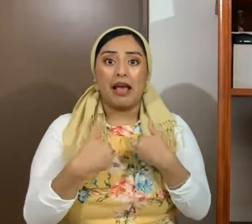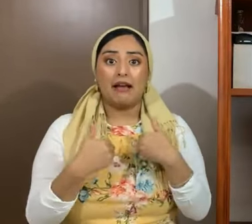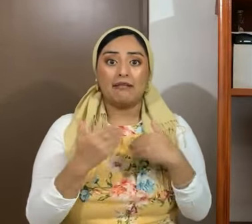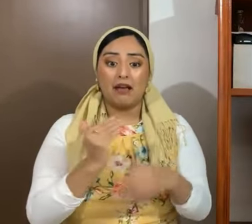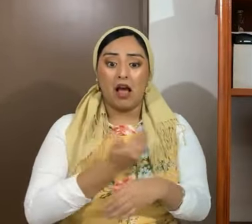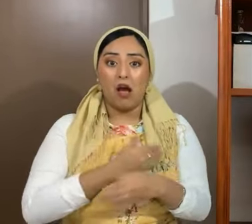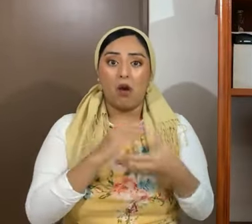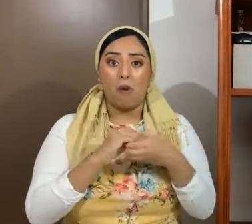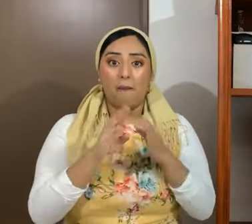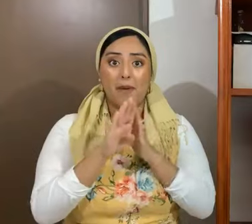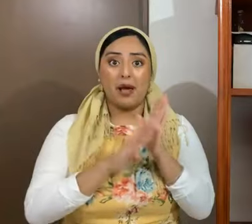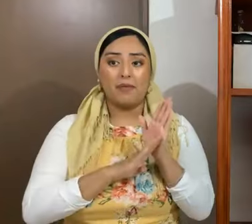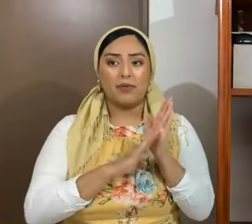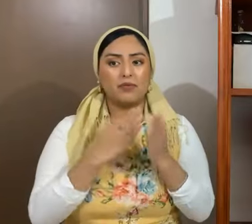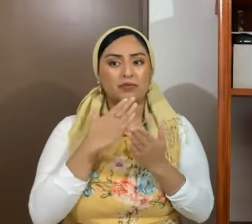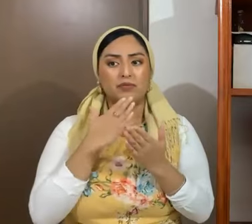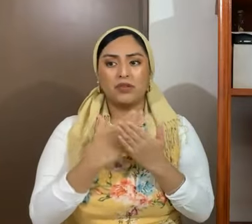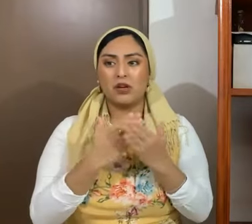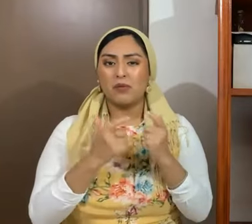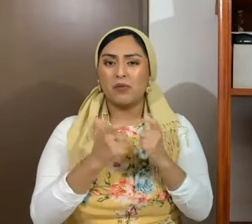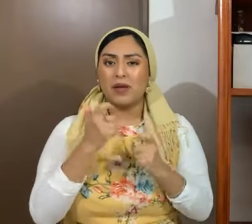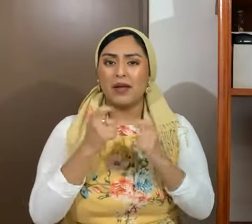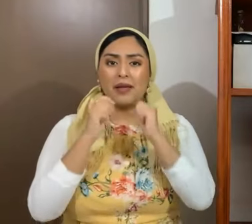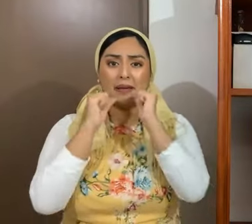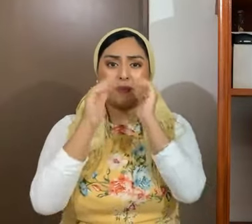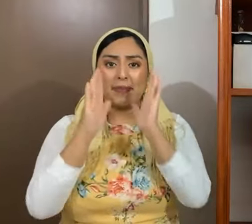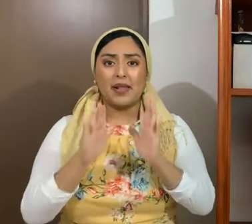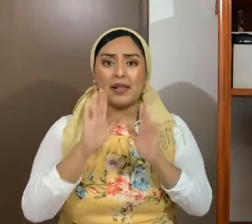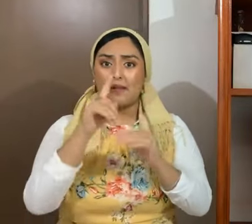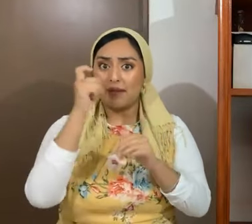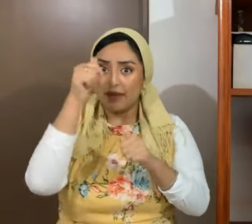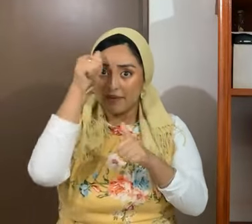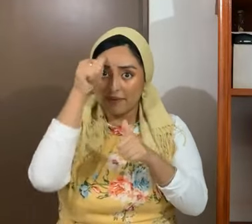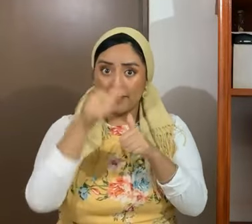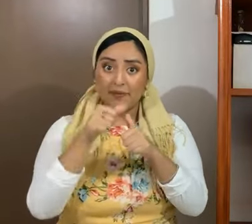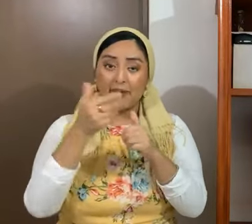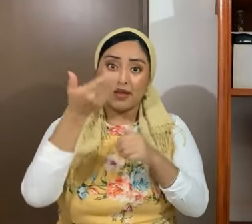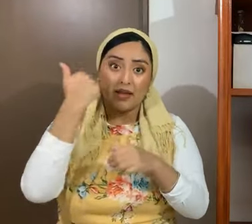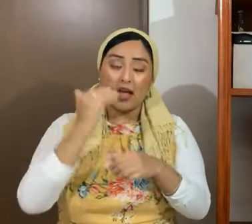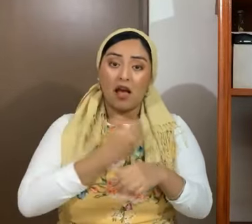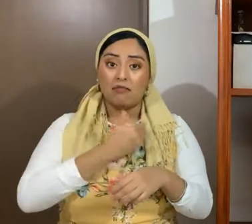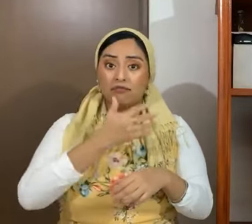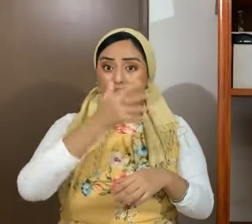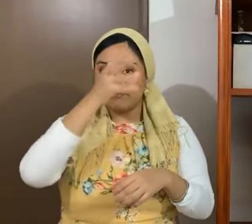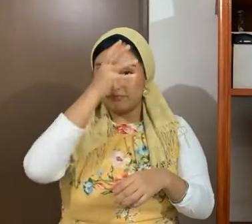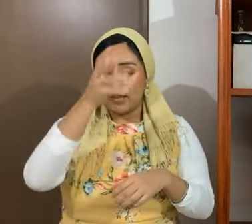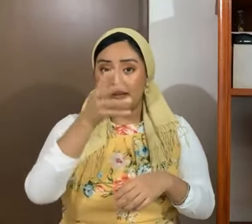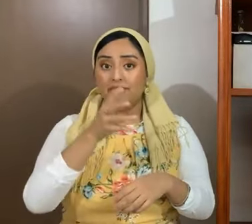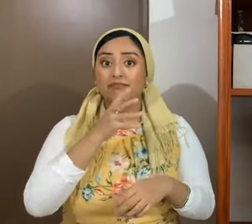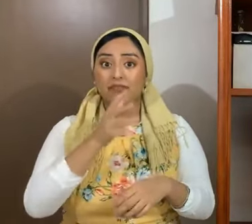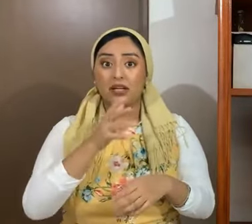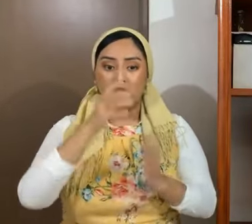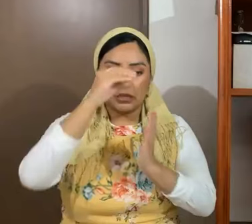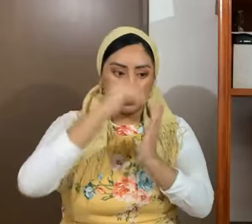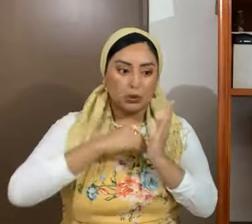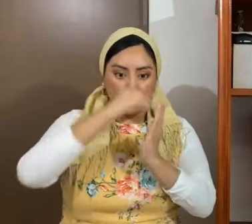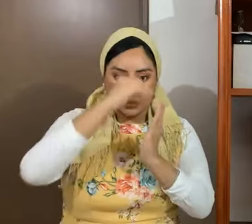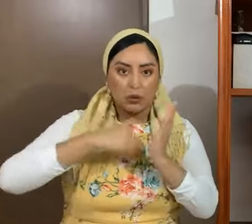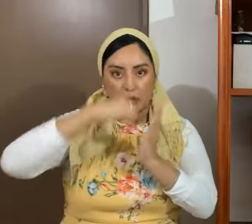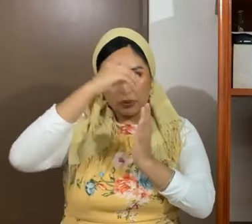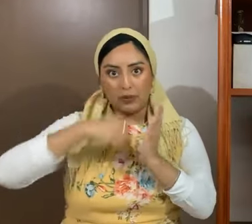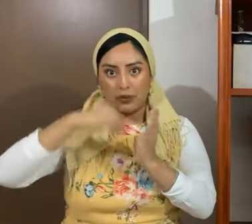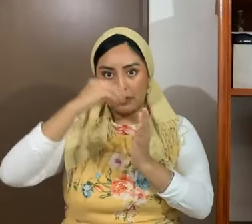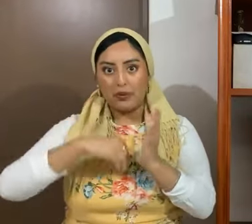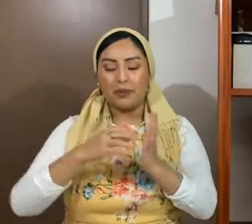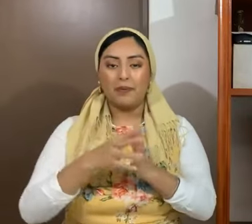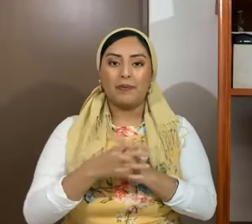una bendición. Si tienes varias, estás bien bendecido. Porque recuerden, antes nuestros padres tenían que escribir cada quien su propio